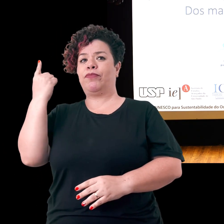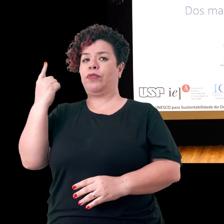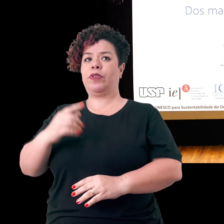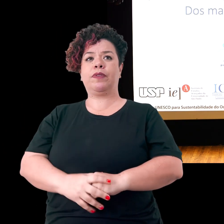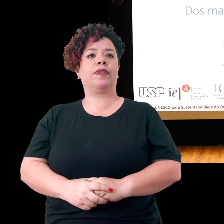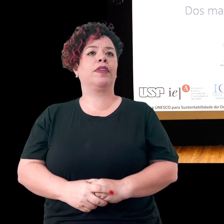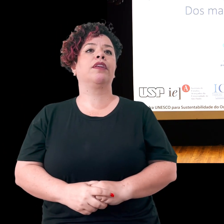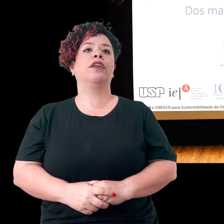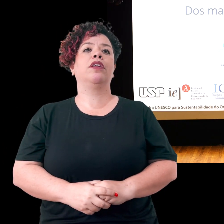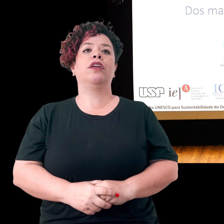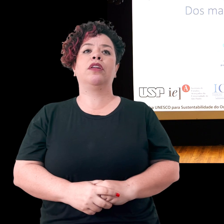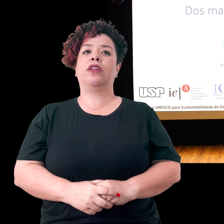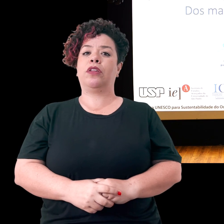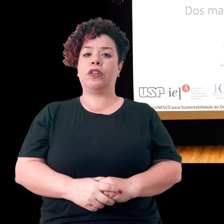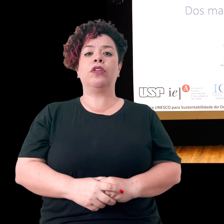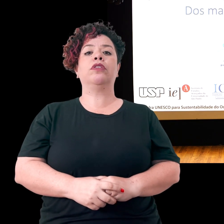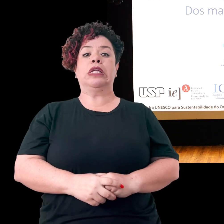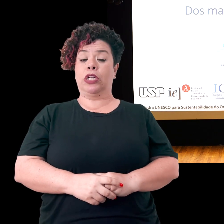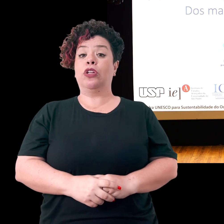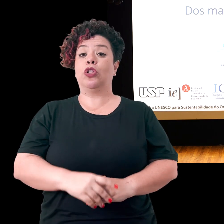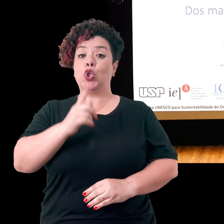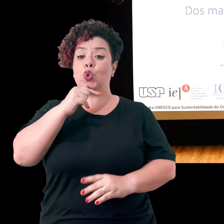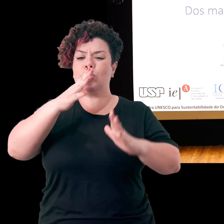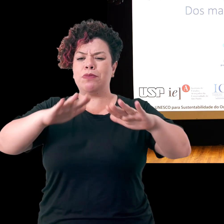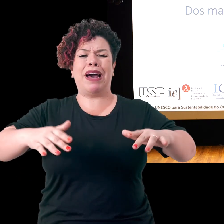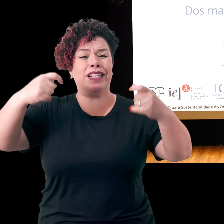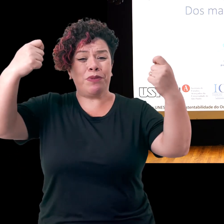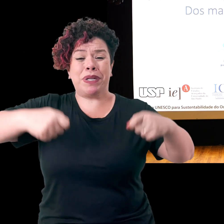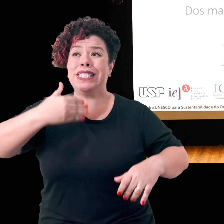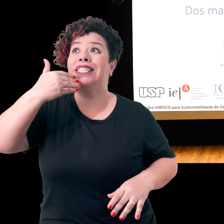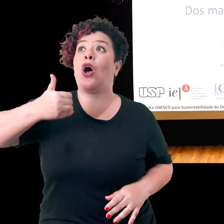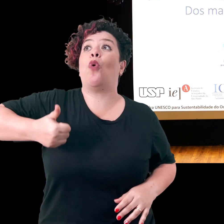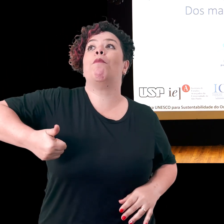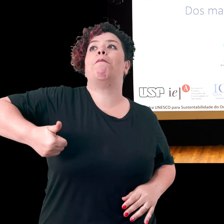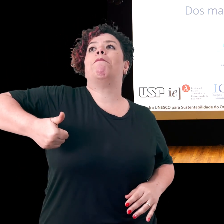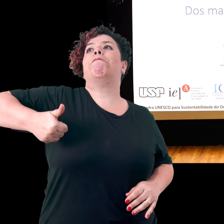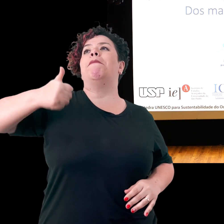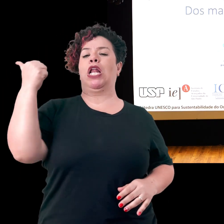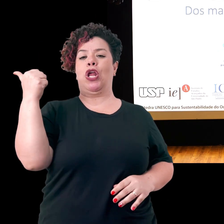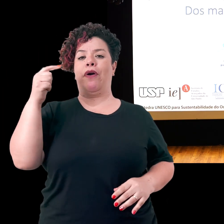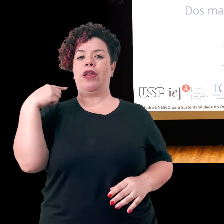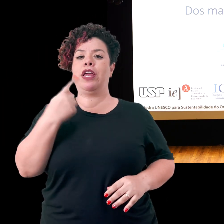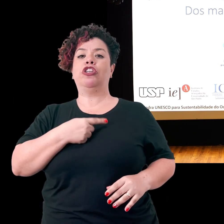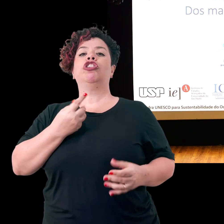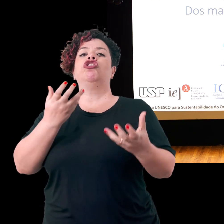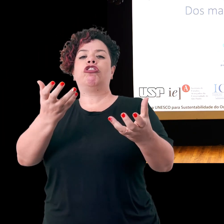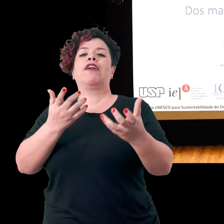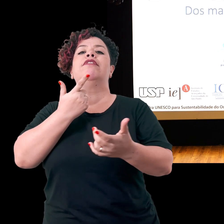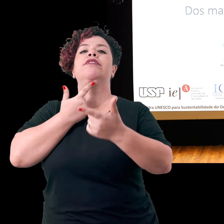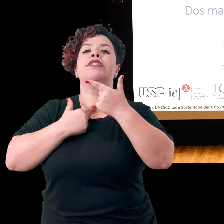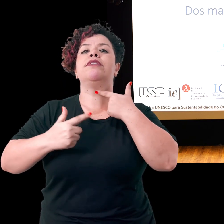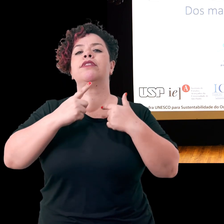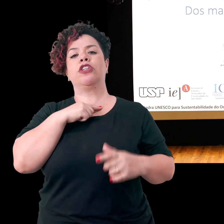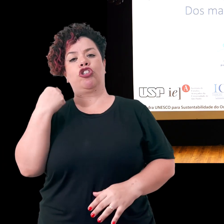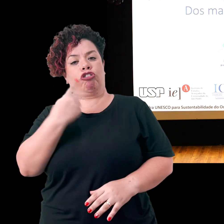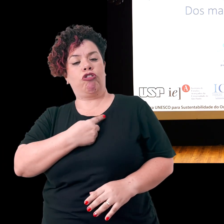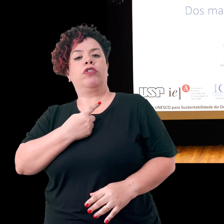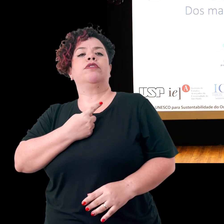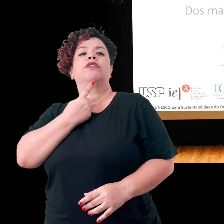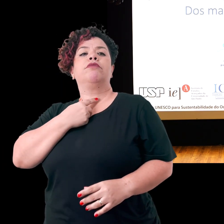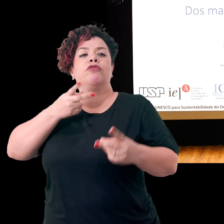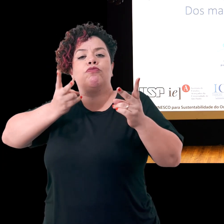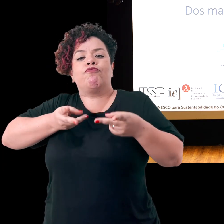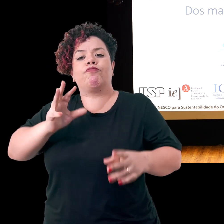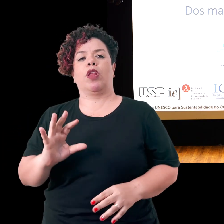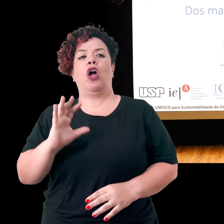isso. Né? Dos mares, nada menos que o melhor. E é isso que a gente vai perseguir. É isso que a década persegue,